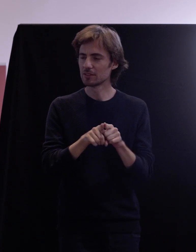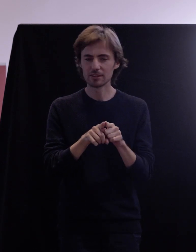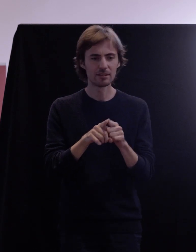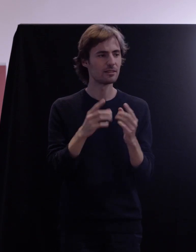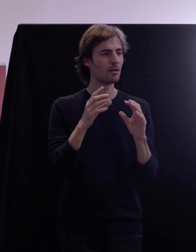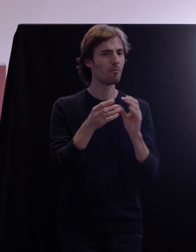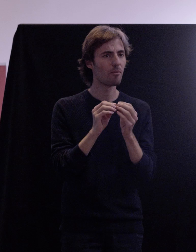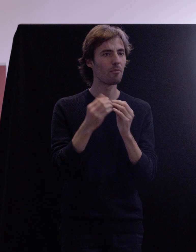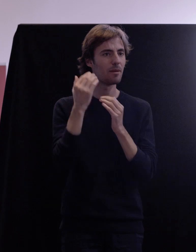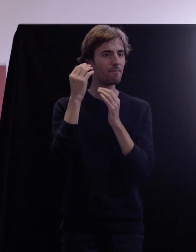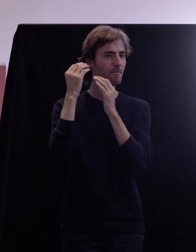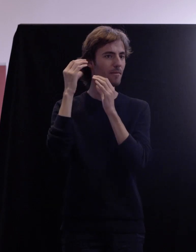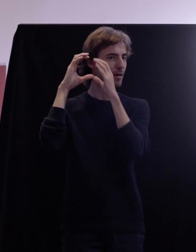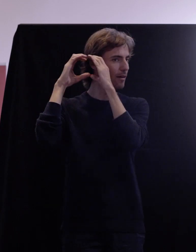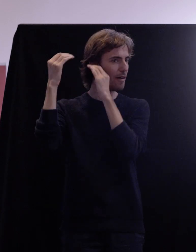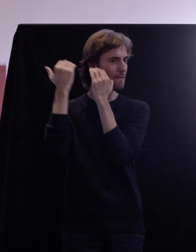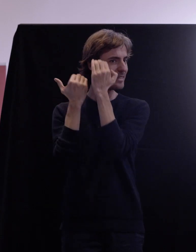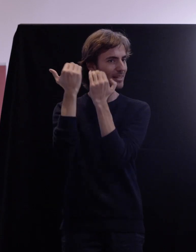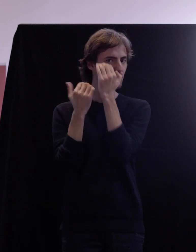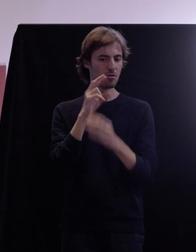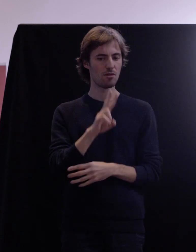les problèmes de vestibule.